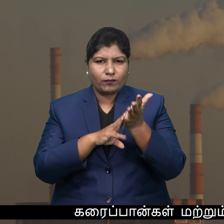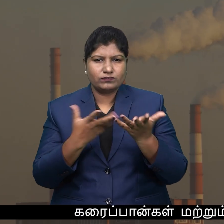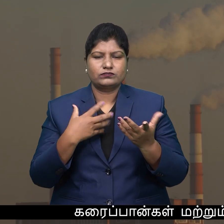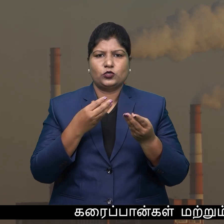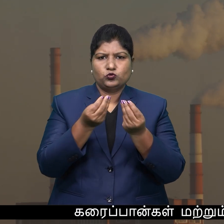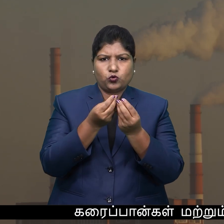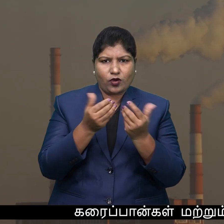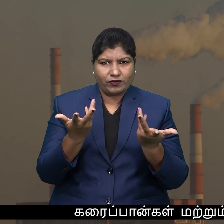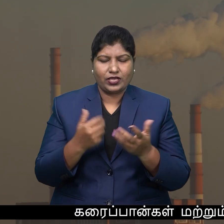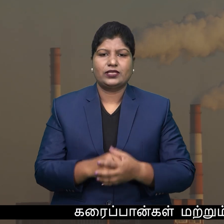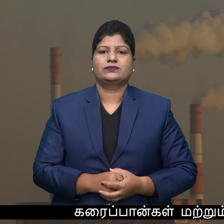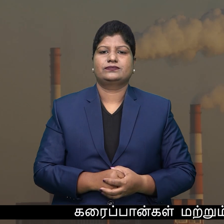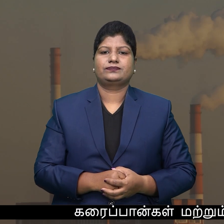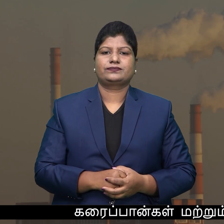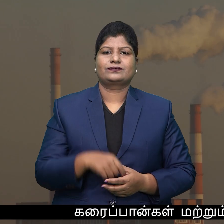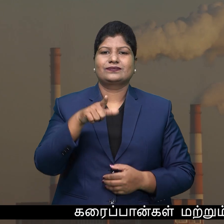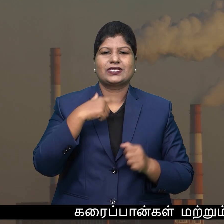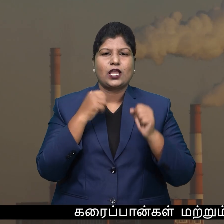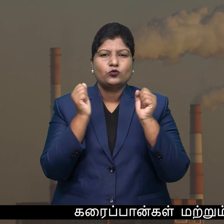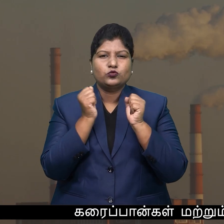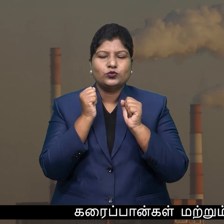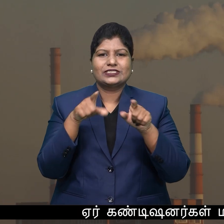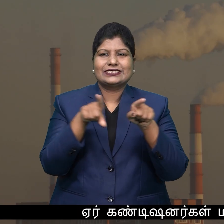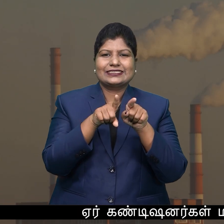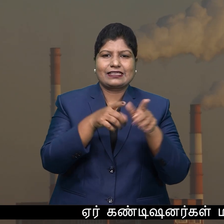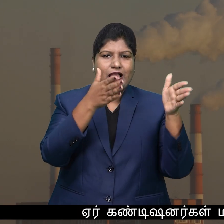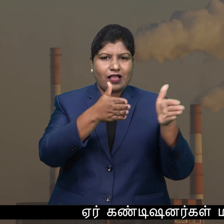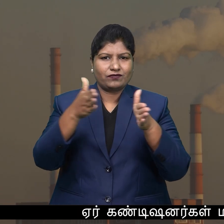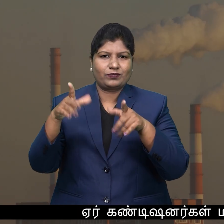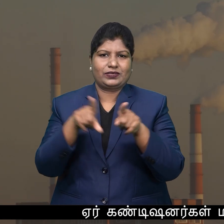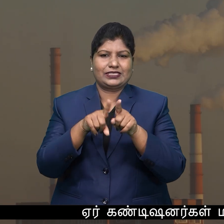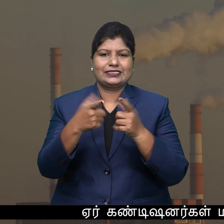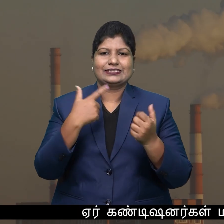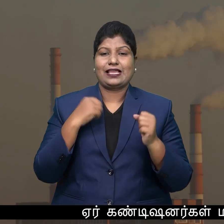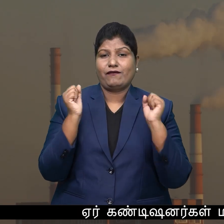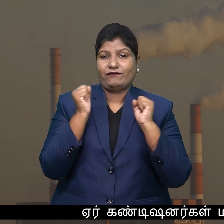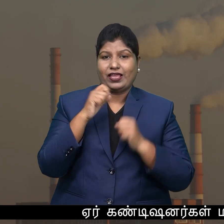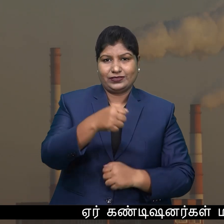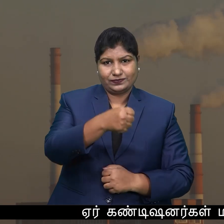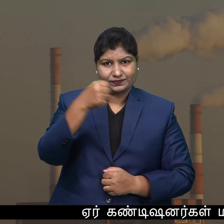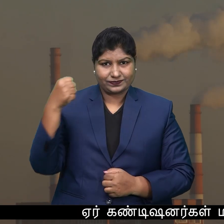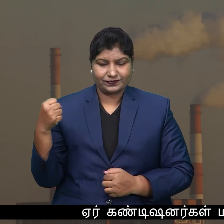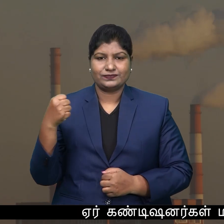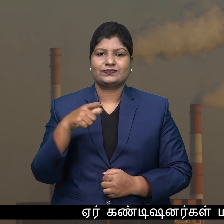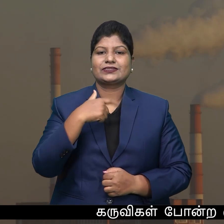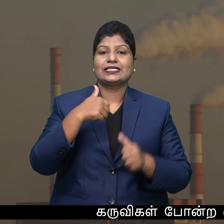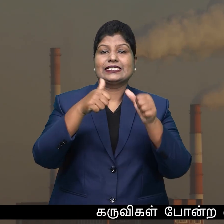கரைப்பான்கள் மற்றும் குளிர்சாதன பெட்டிகள், ஏர் கண்டிஷனர்கள் மற்றும் தீயை அணைக்கும் கருவிகள்